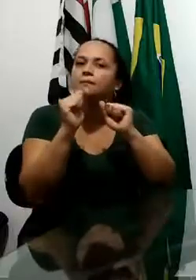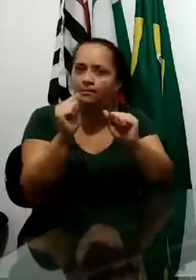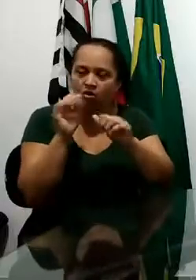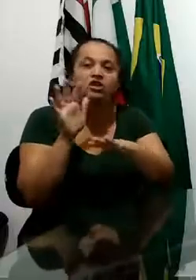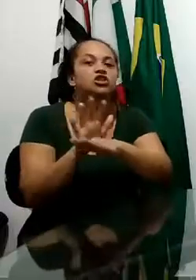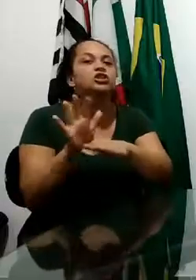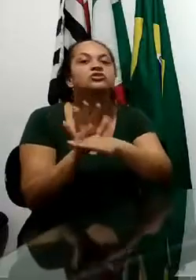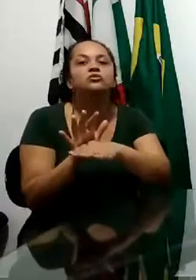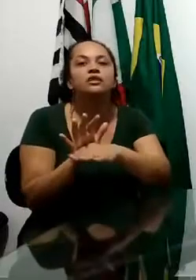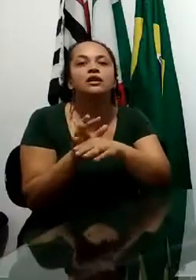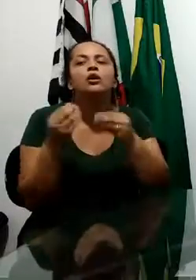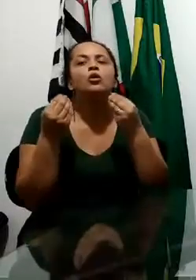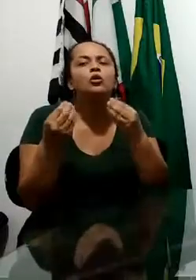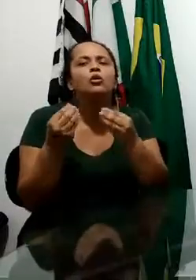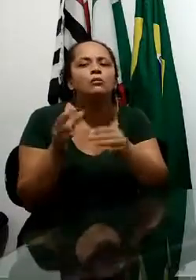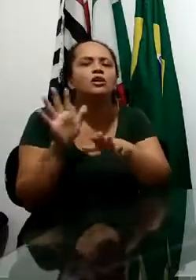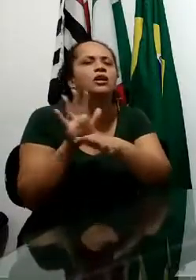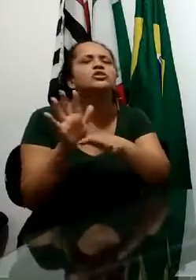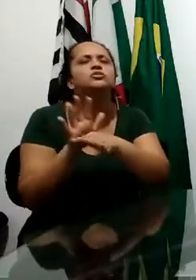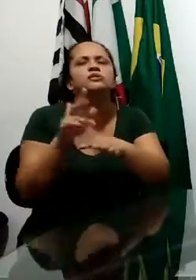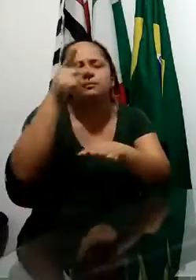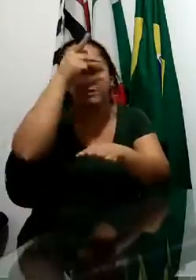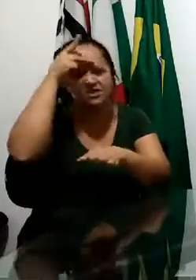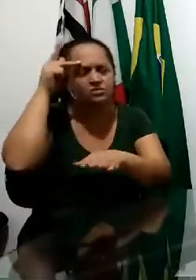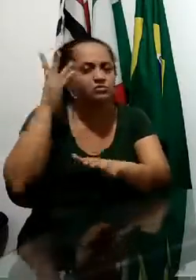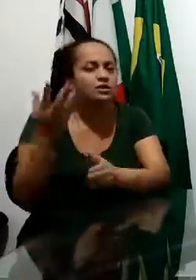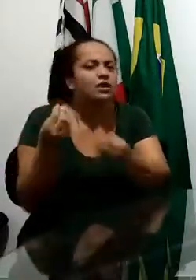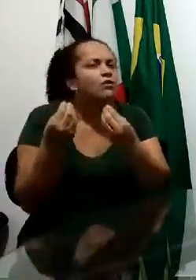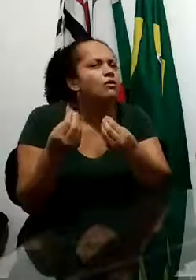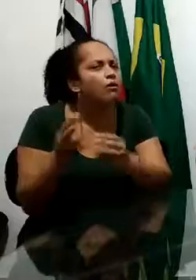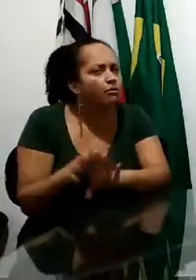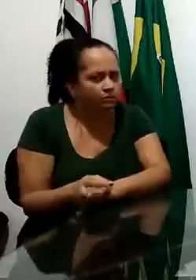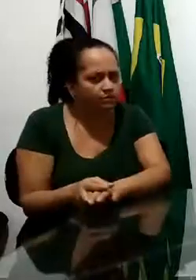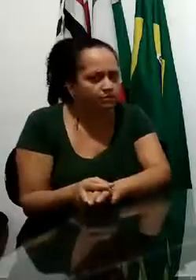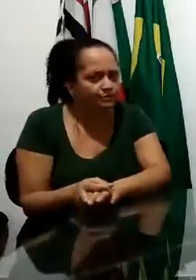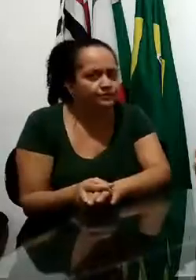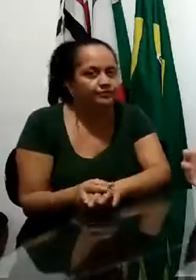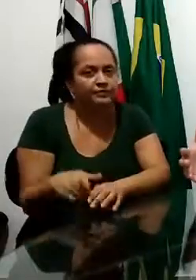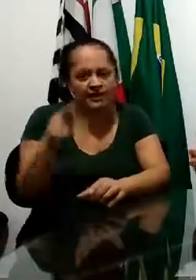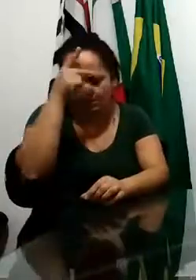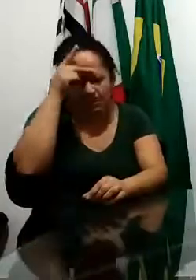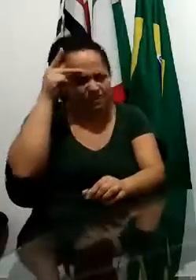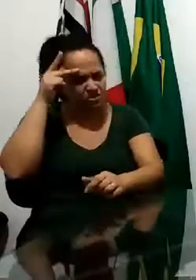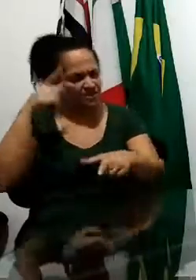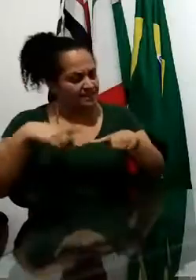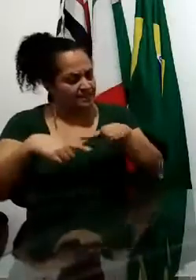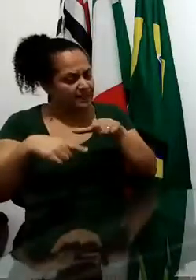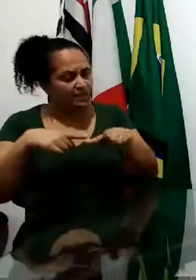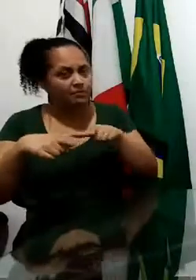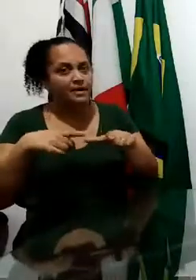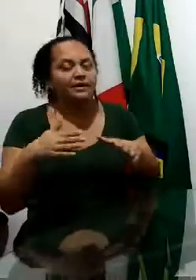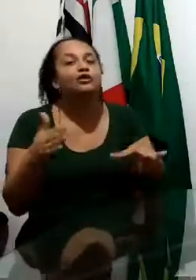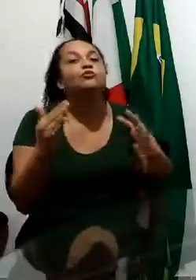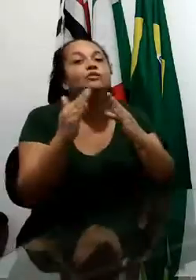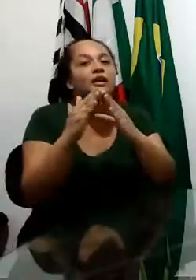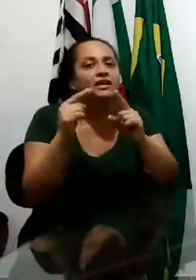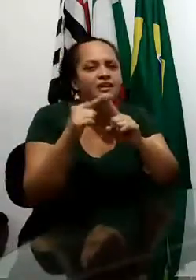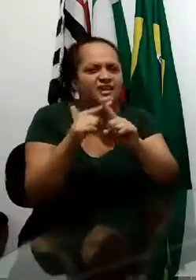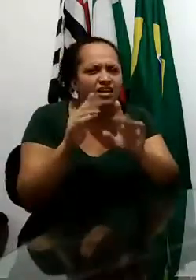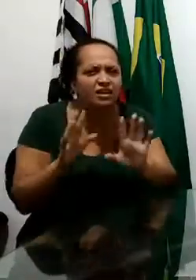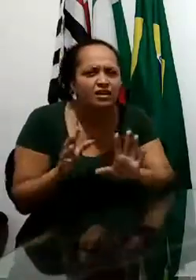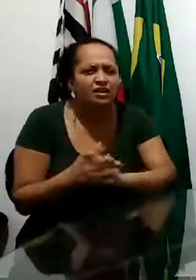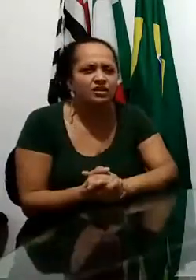no dom de socorros. O que é dom de socorros? Aquelas pessoas que trabalham nos bastidores.